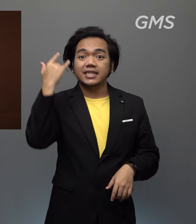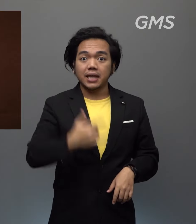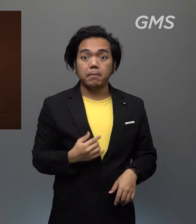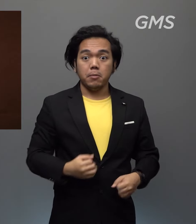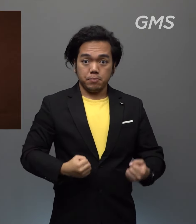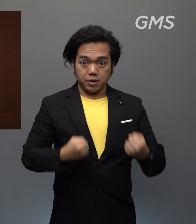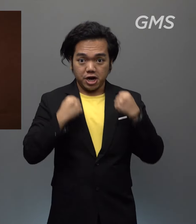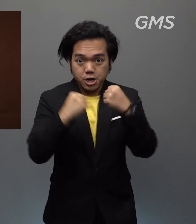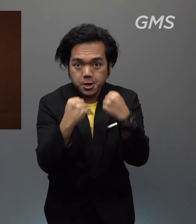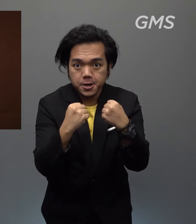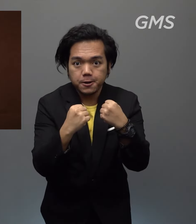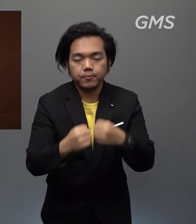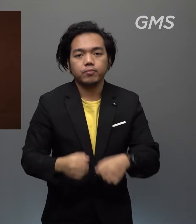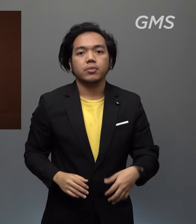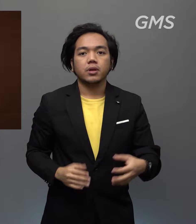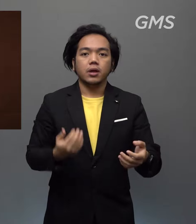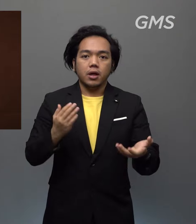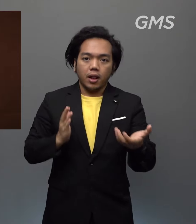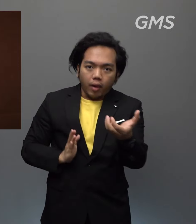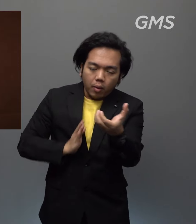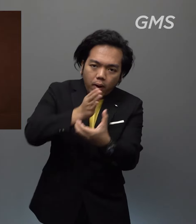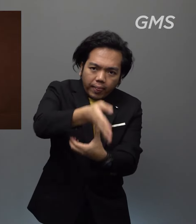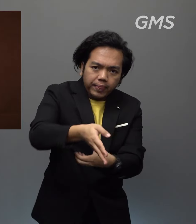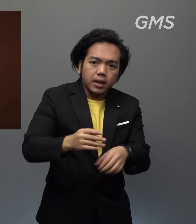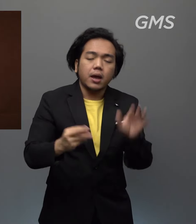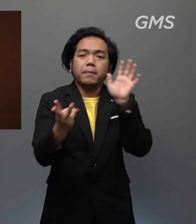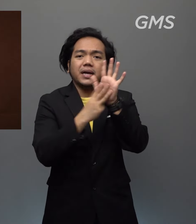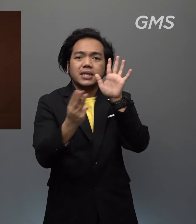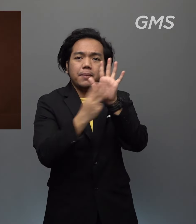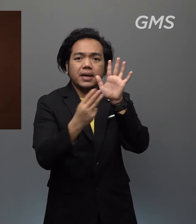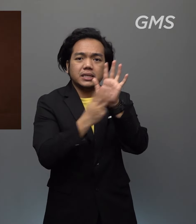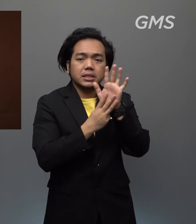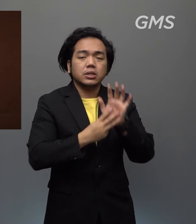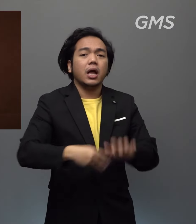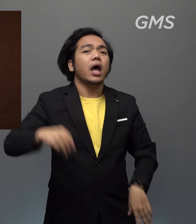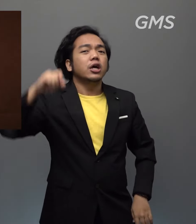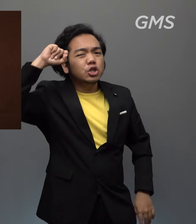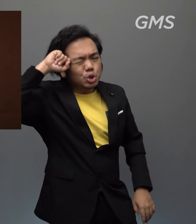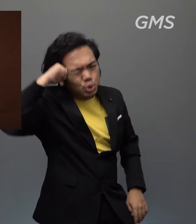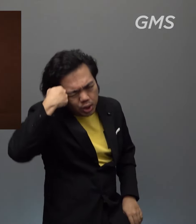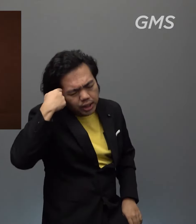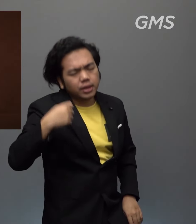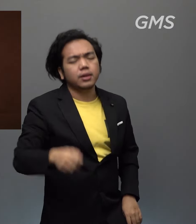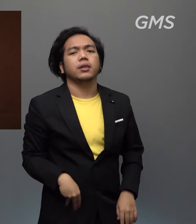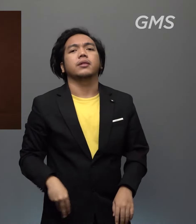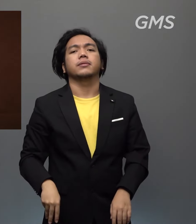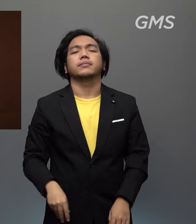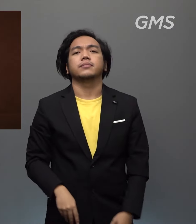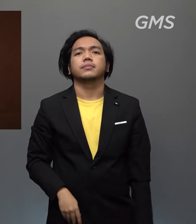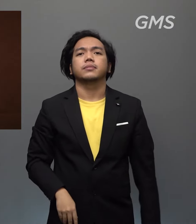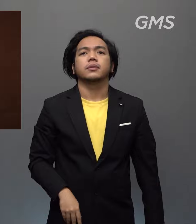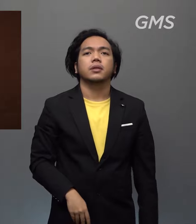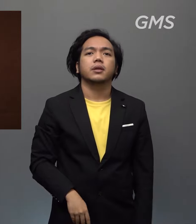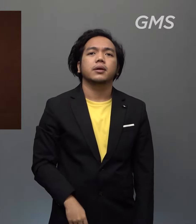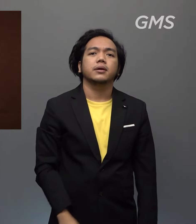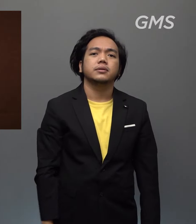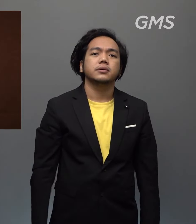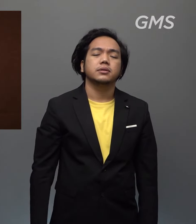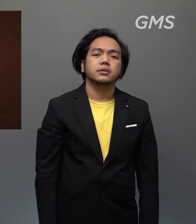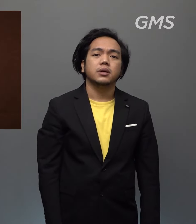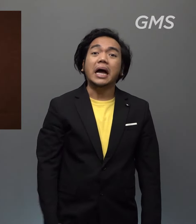melewati masa-masa sulit atau masa-masa sukar ini. Ini